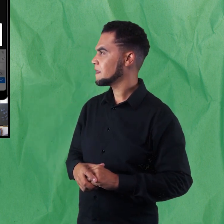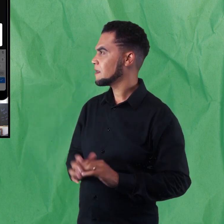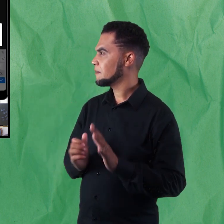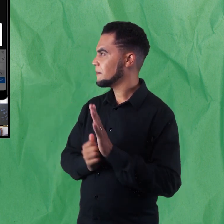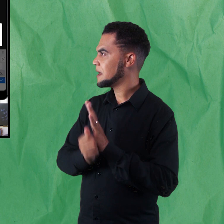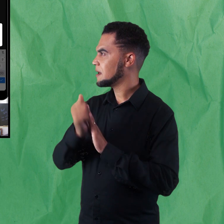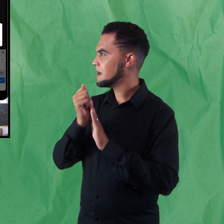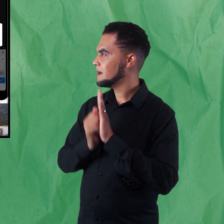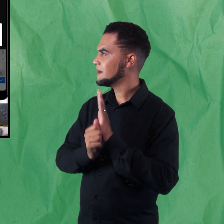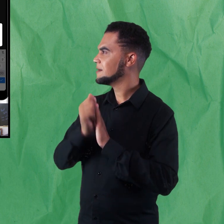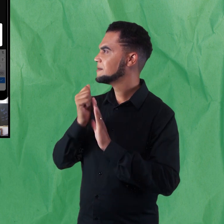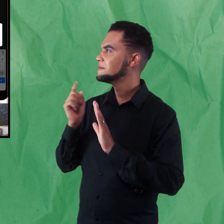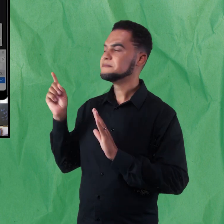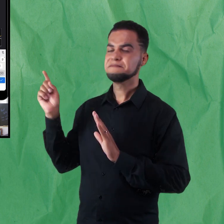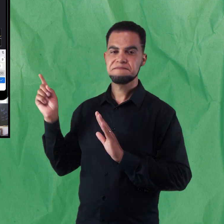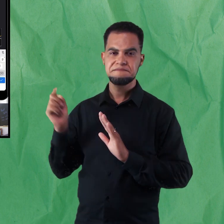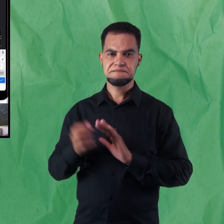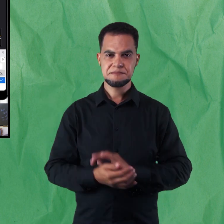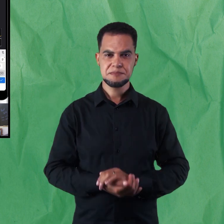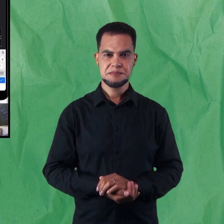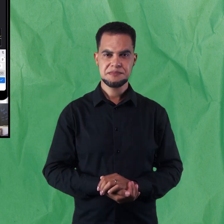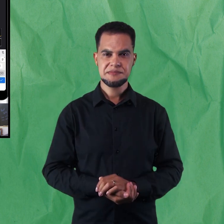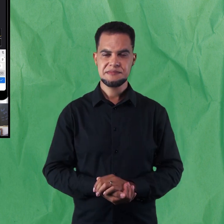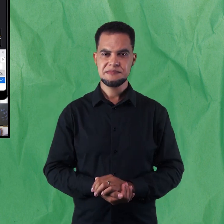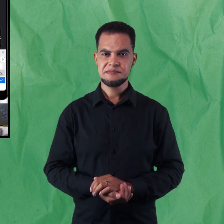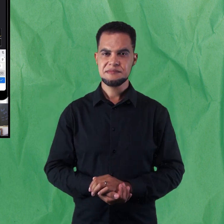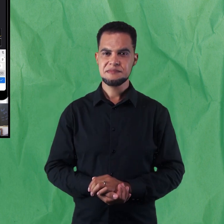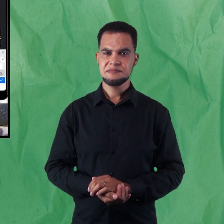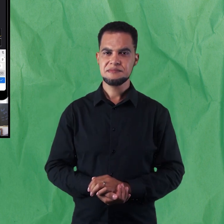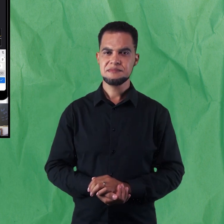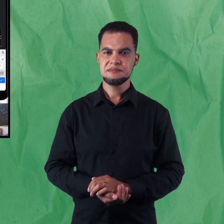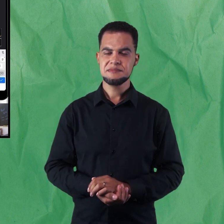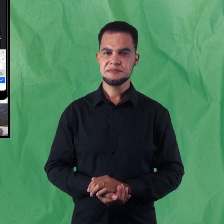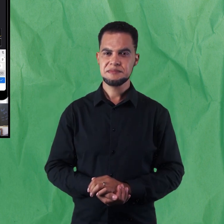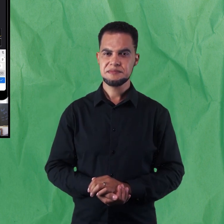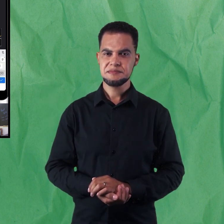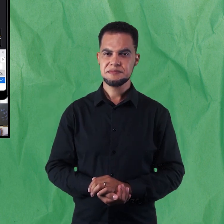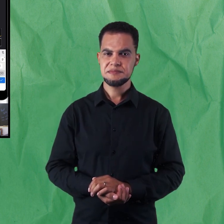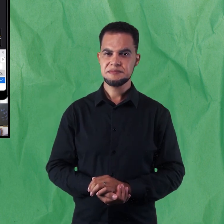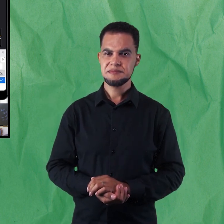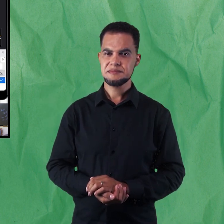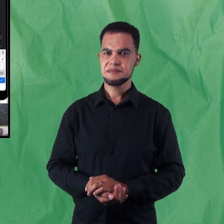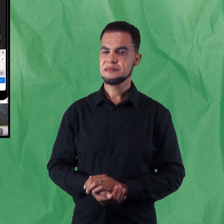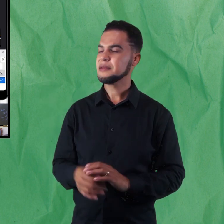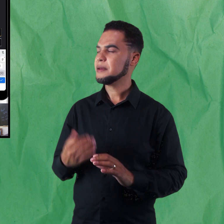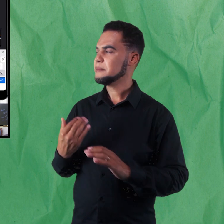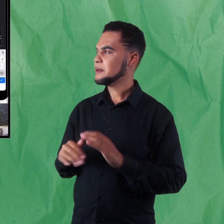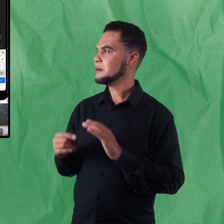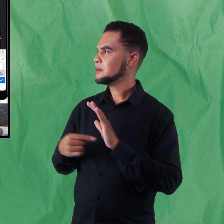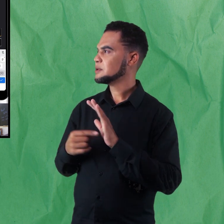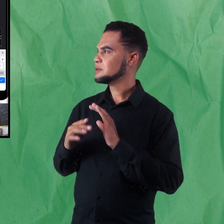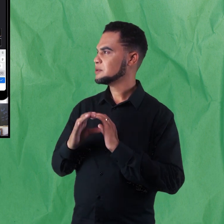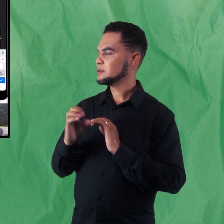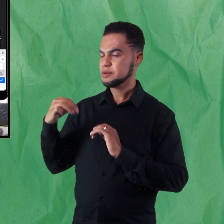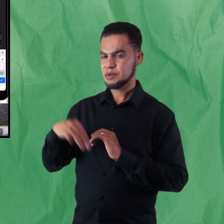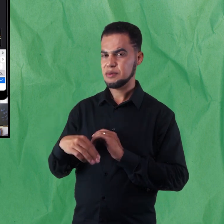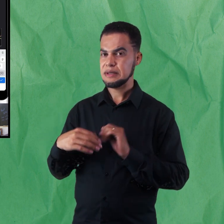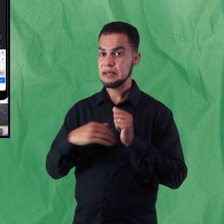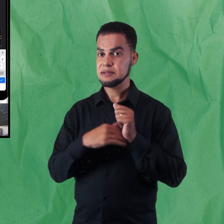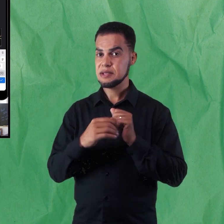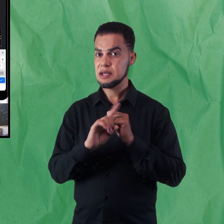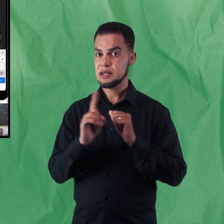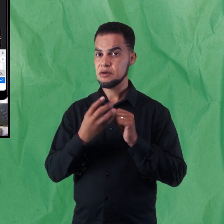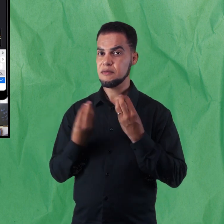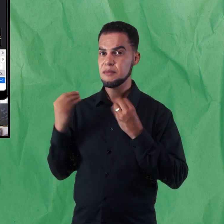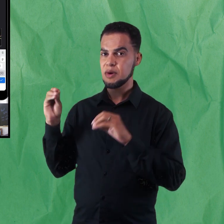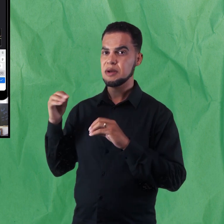agora e-mail. O emulador está dando esse alerta às vezes. Ó, email.com. E a senha, eu não